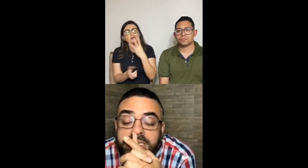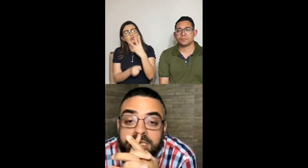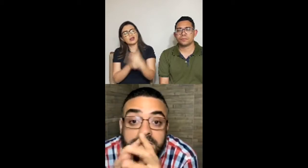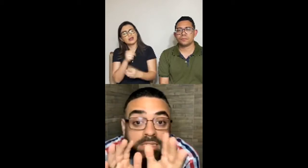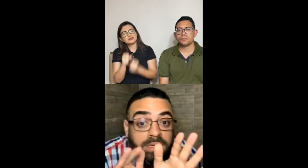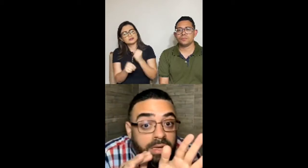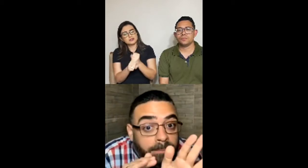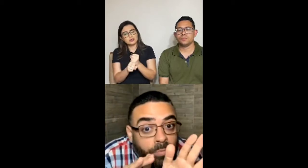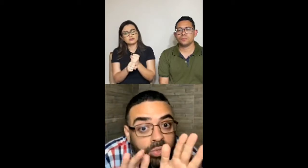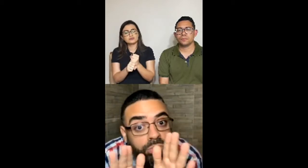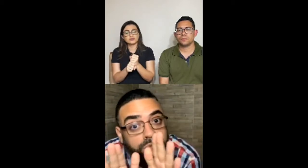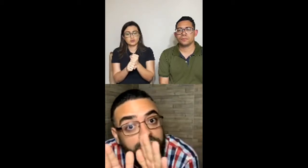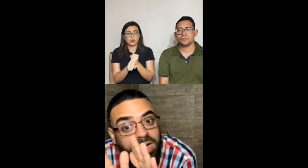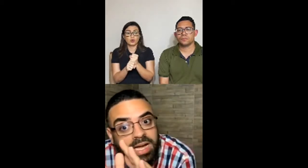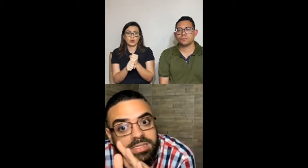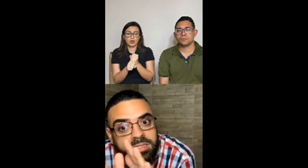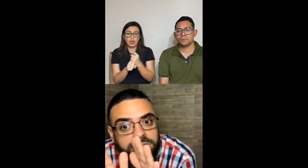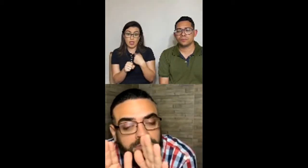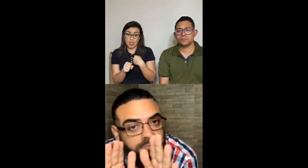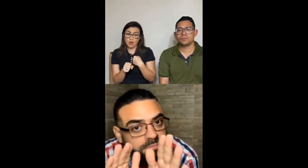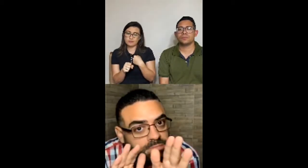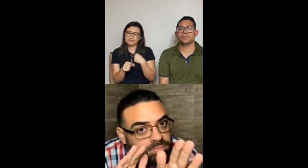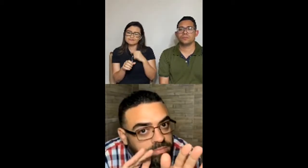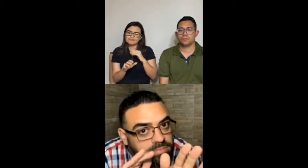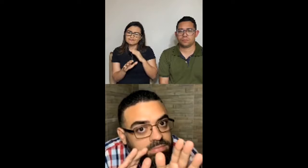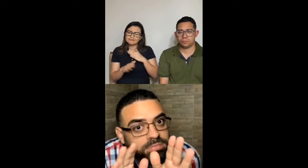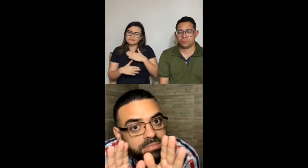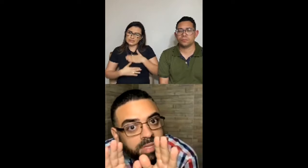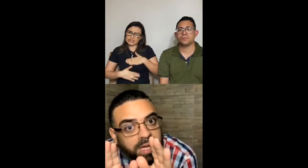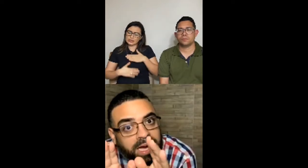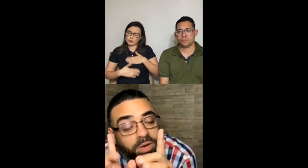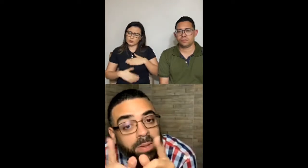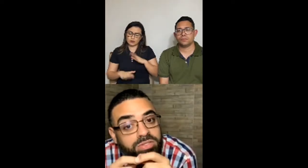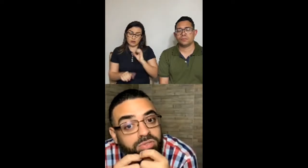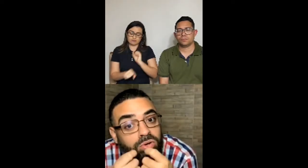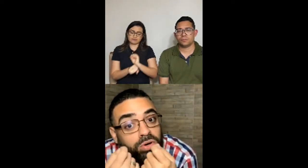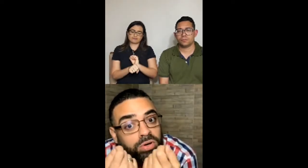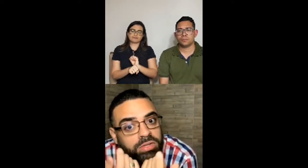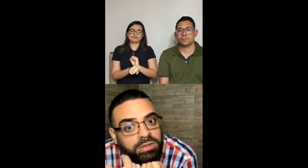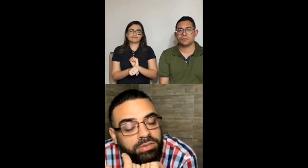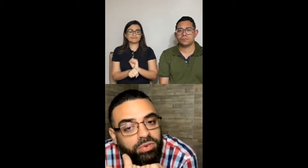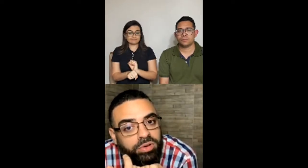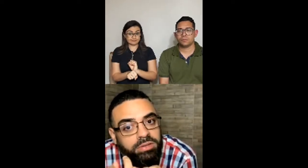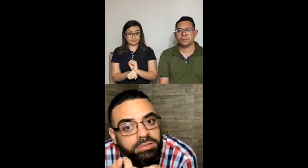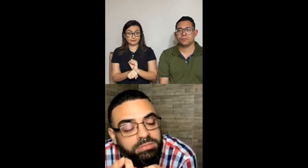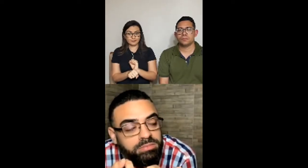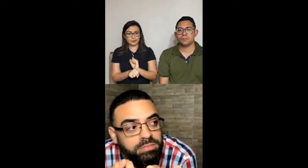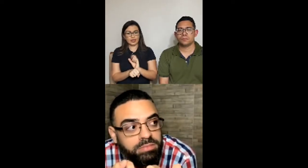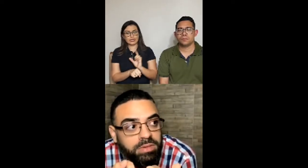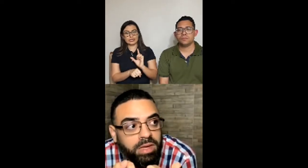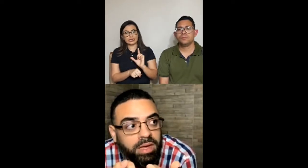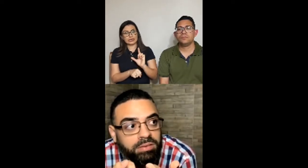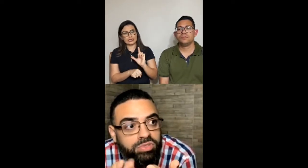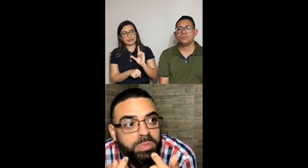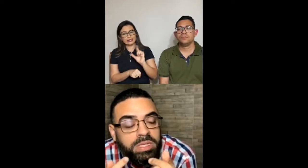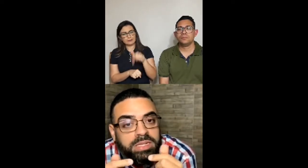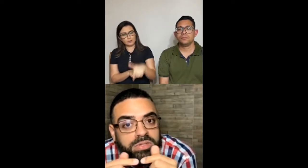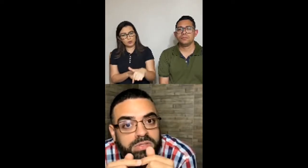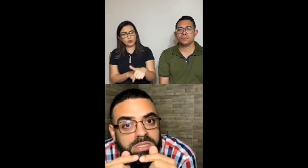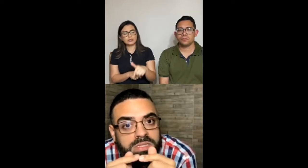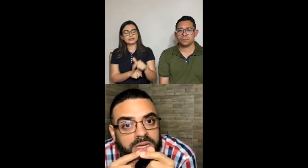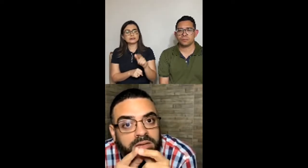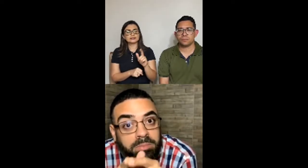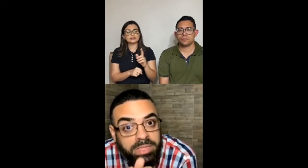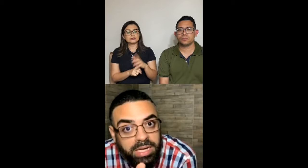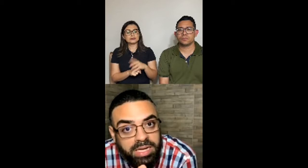corpo e tudo, eu parei. Aí fiquei uns 3 anos, mais ou menos assim, muito devagarzinho.